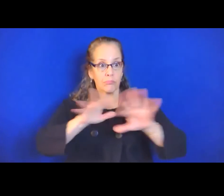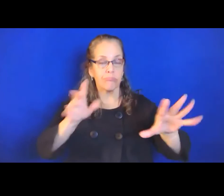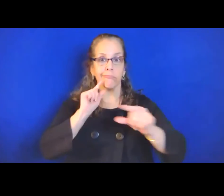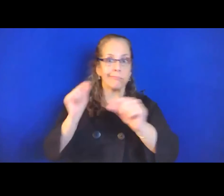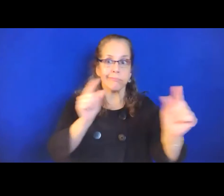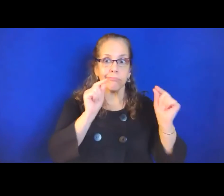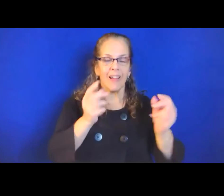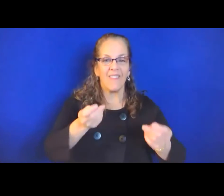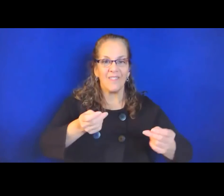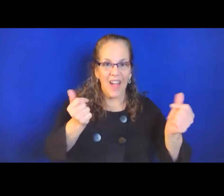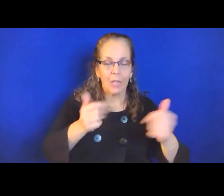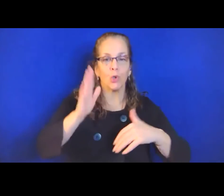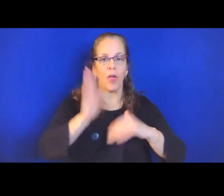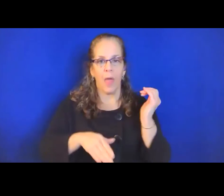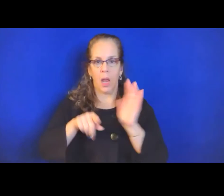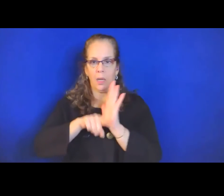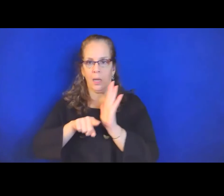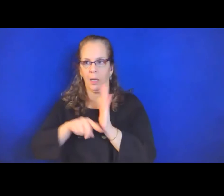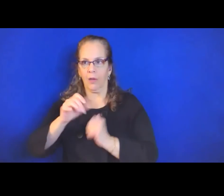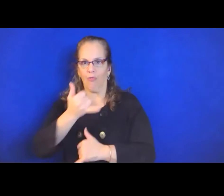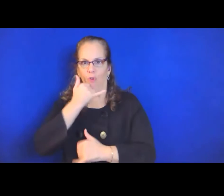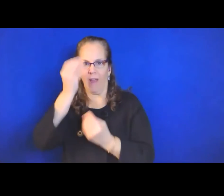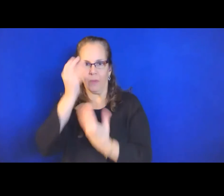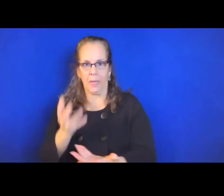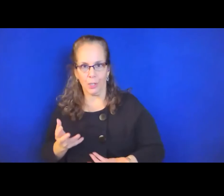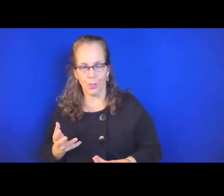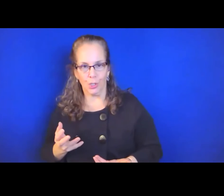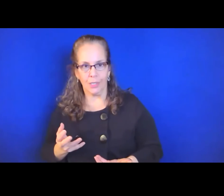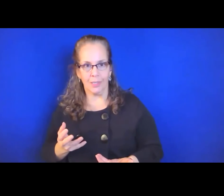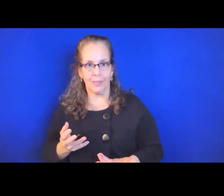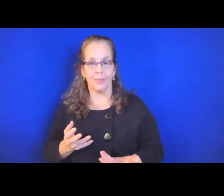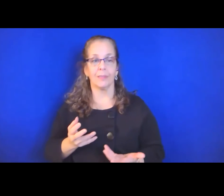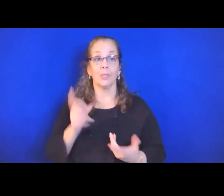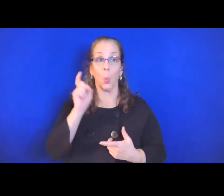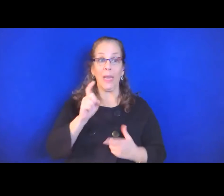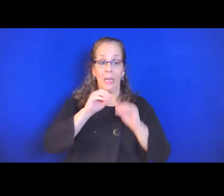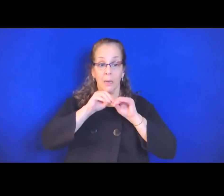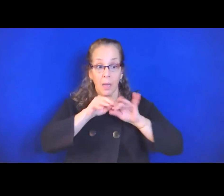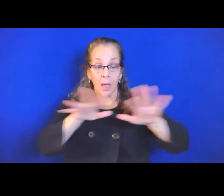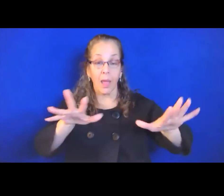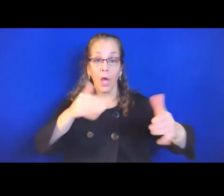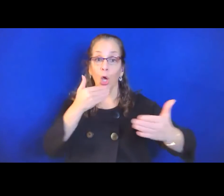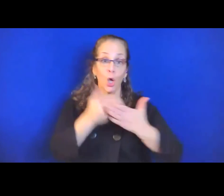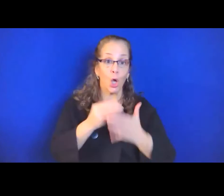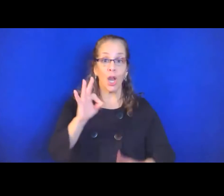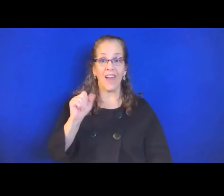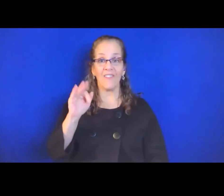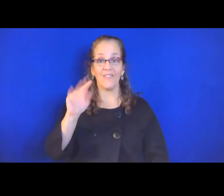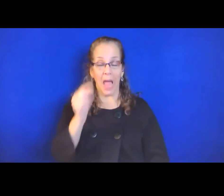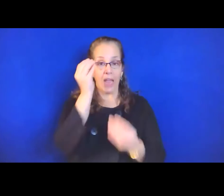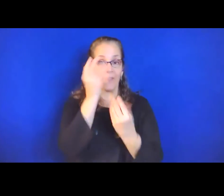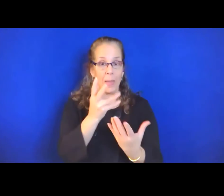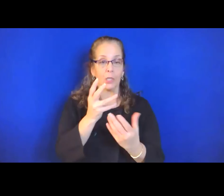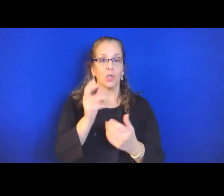比这个病毒传播的更快，这是我们应该做的。